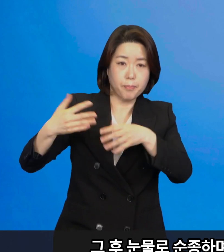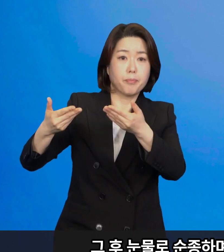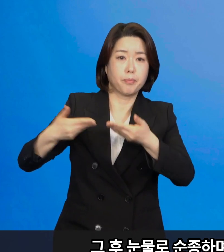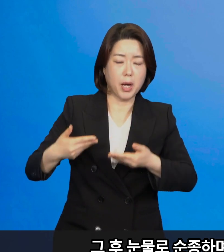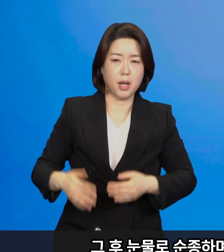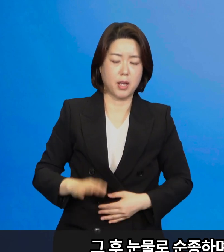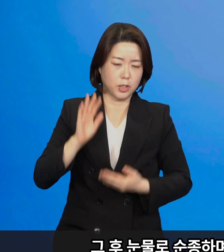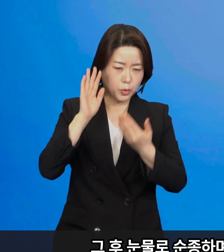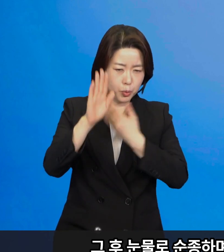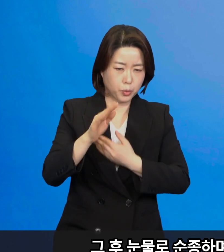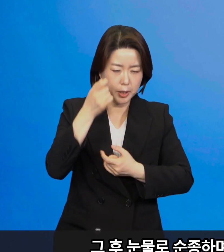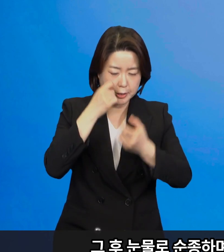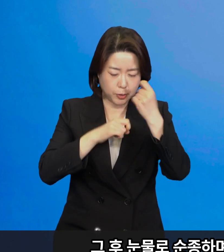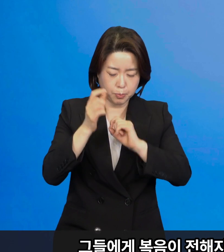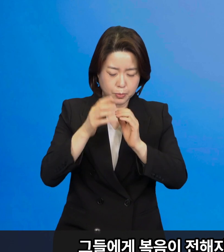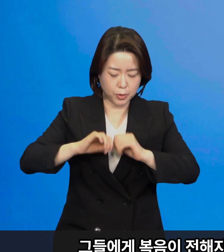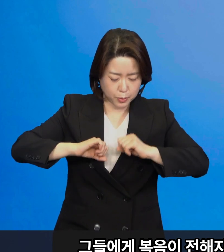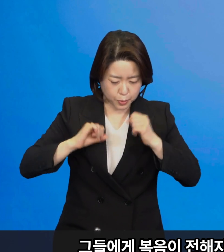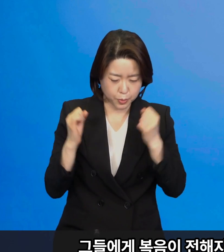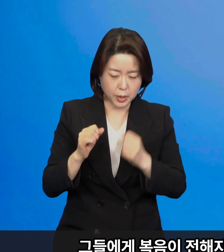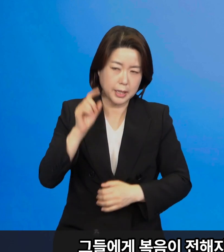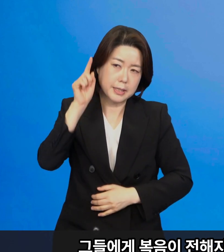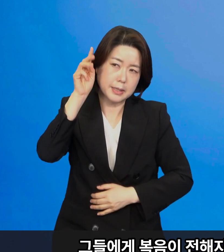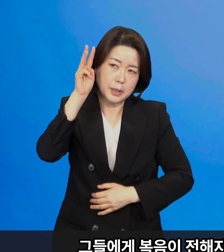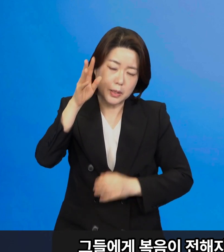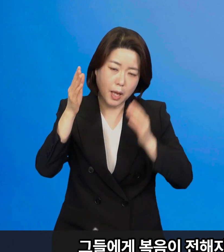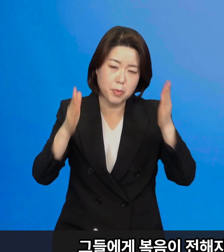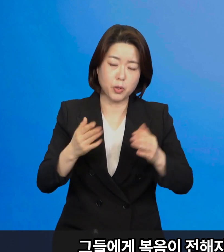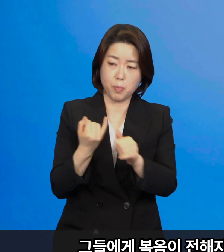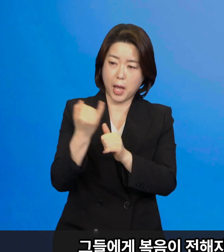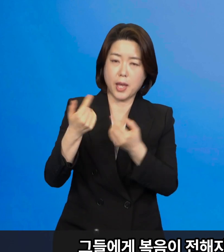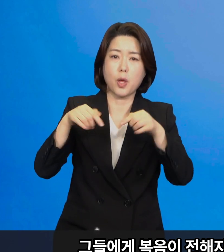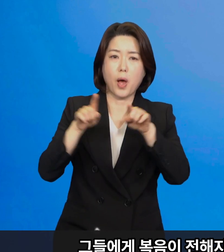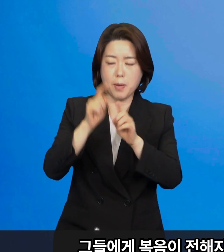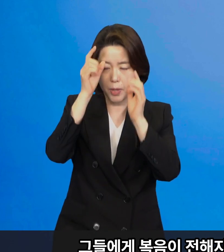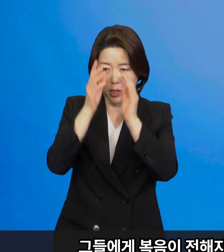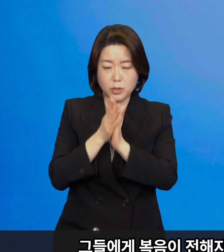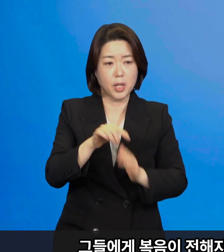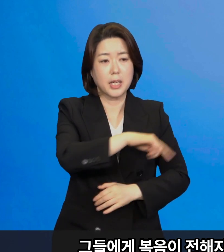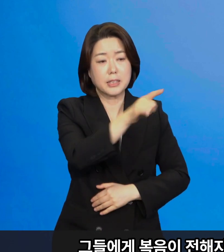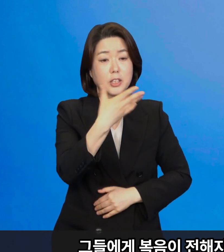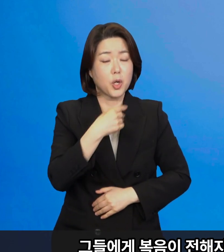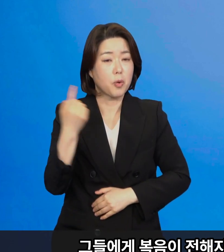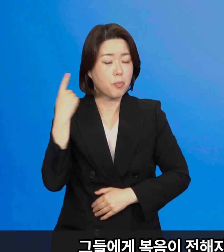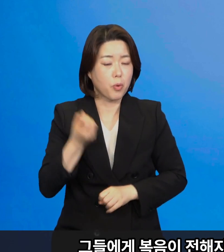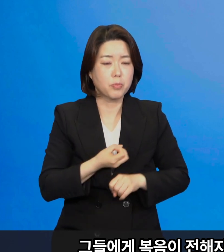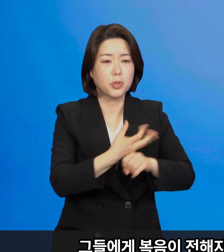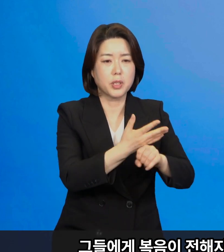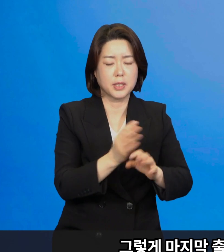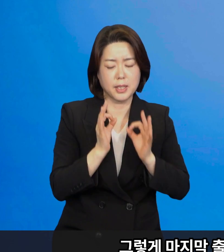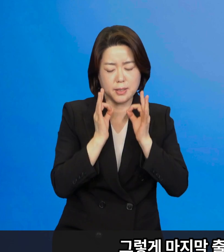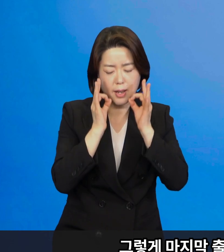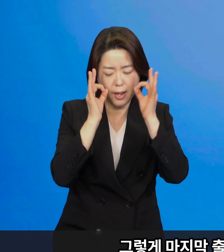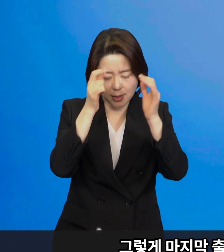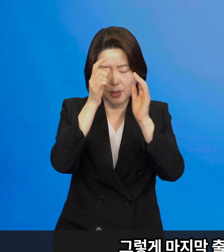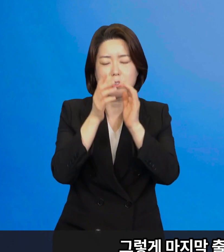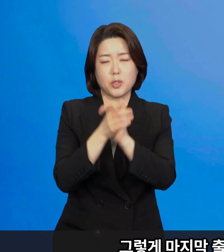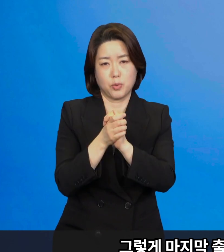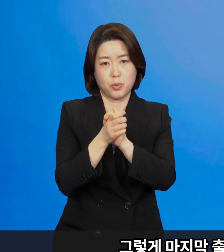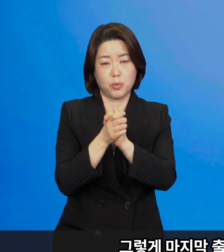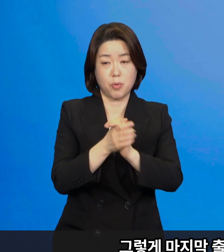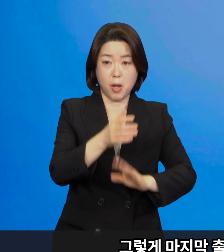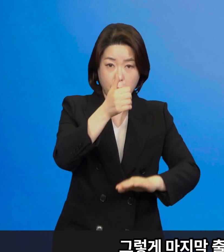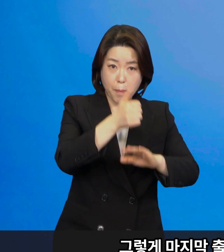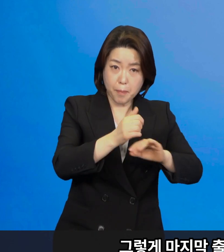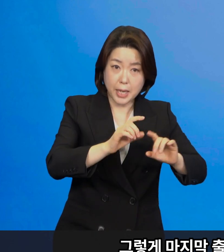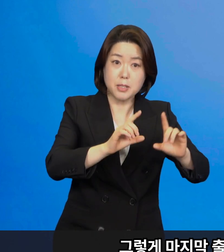순종하며 3일간 아내와 금식하며 그들에게 복음이 전해지기를 간절히 기도했습니다. 그렇게 마지막 출근을